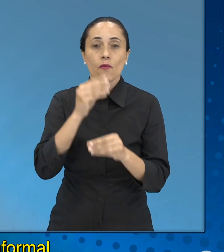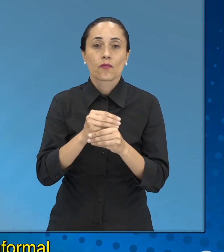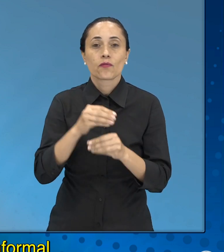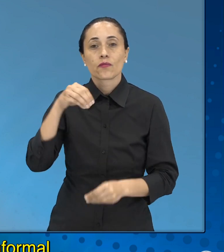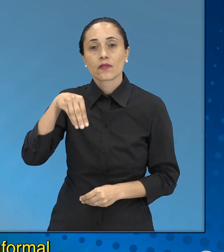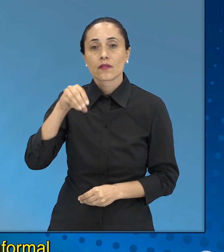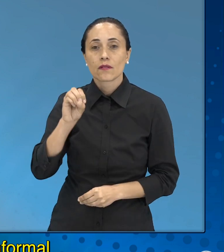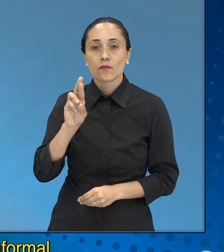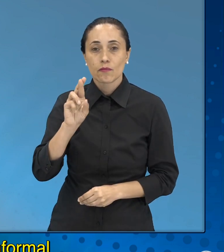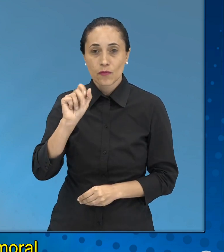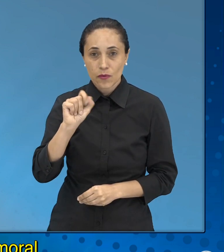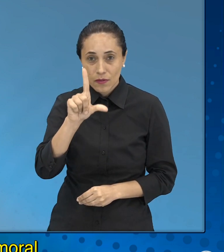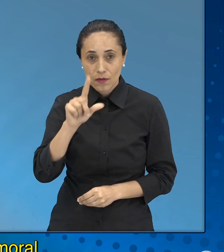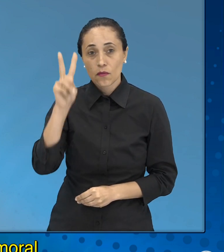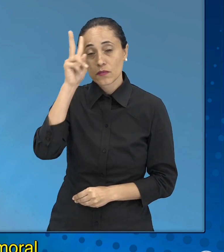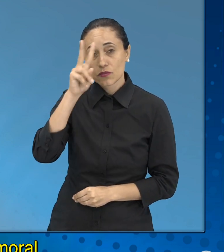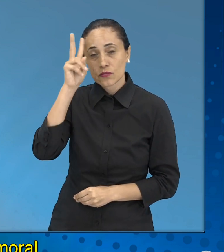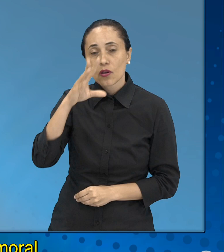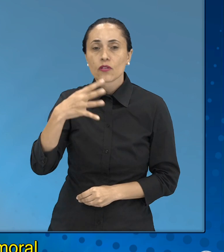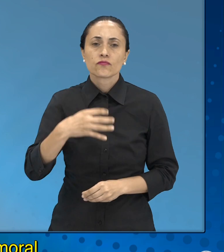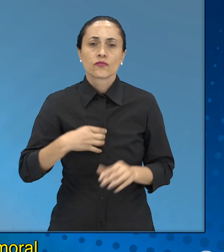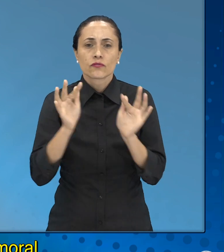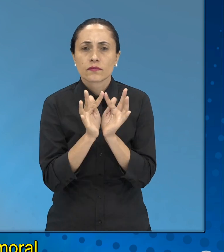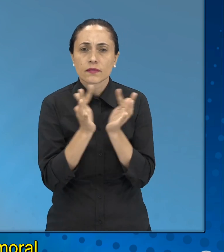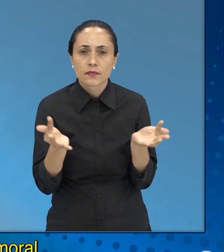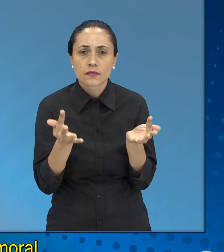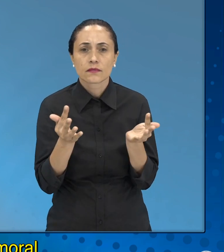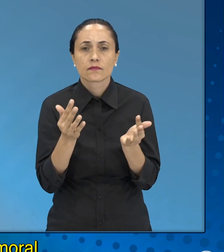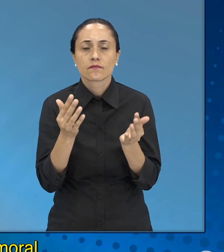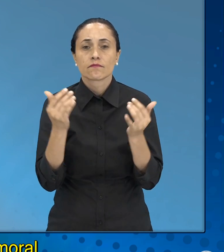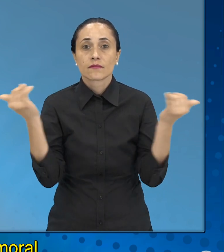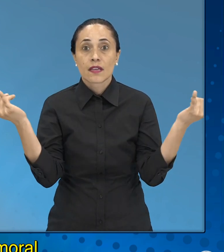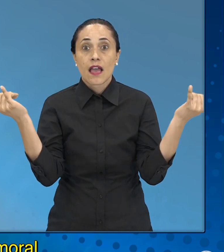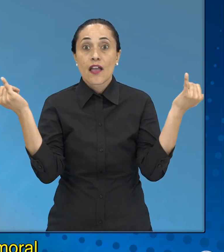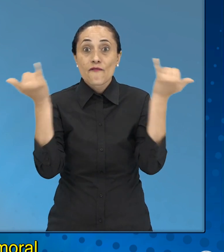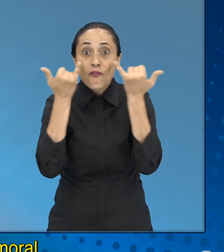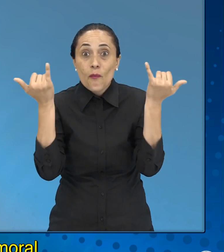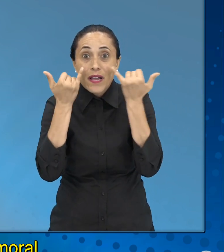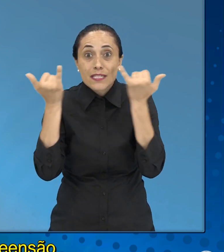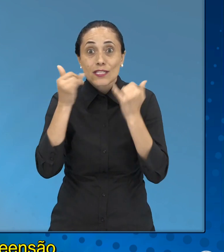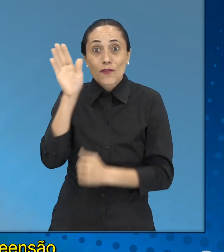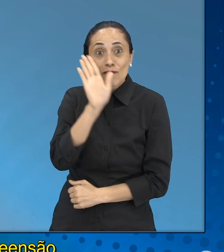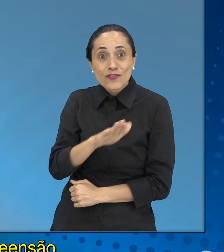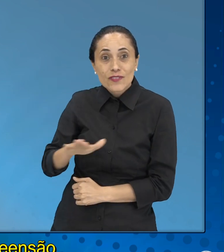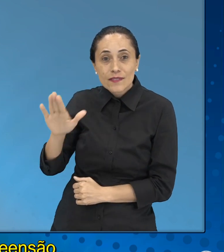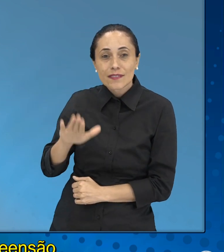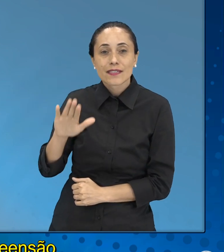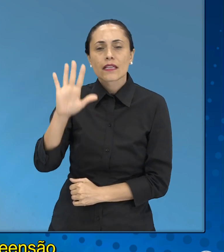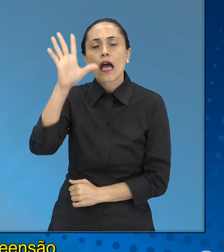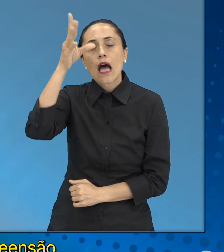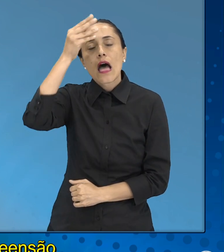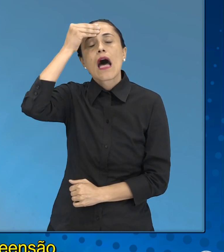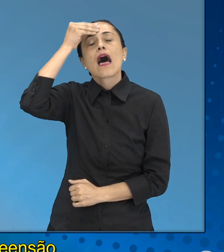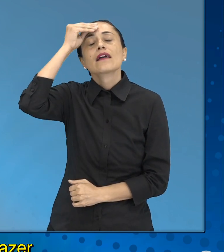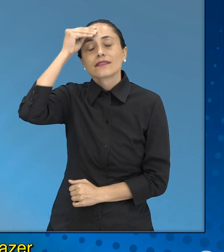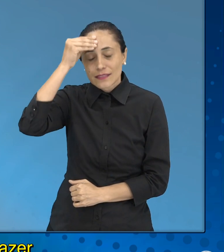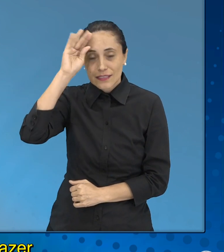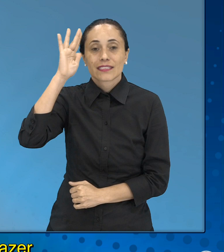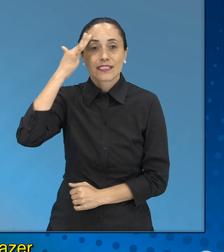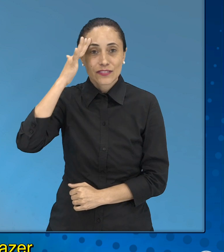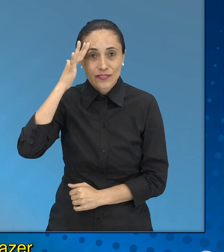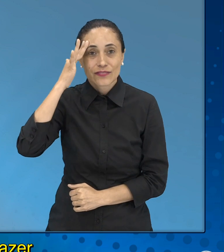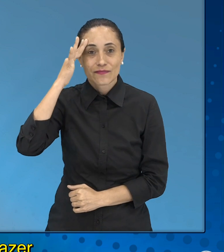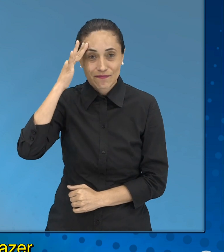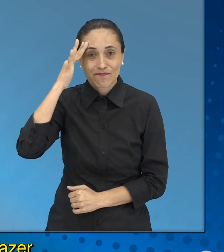quando a contadora finaliza a narrativa com a moral da história, de forma simples que alcance a compreensão das crianças.